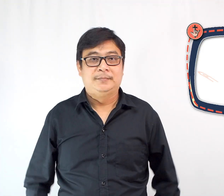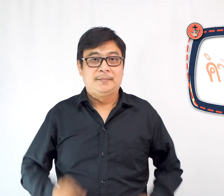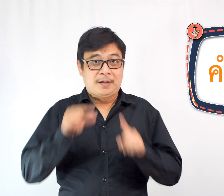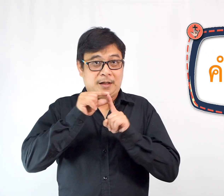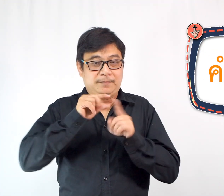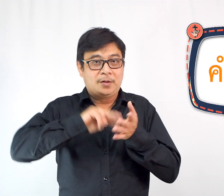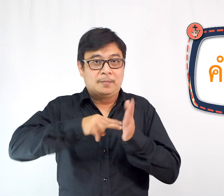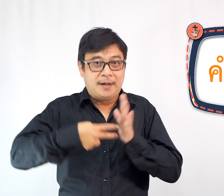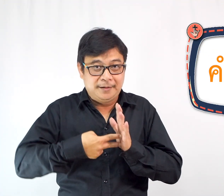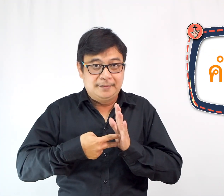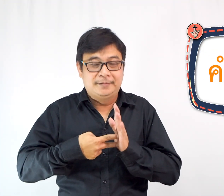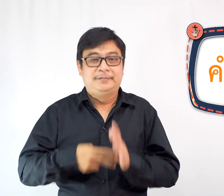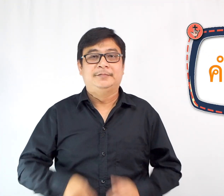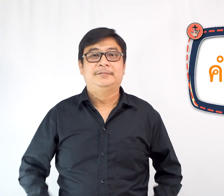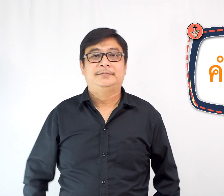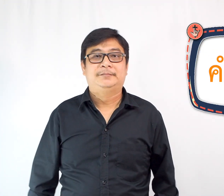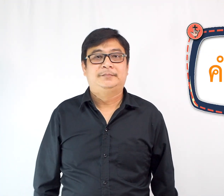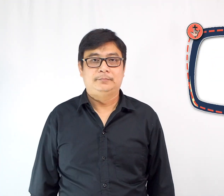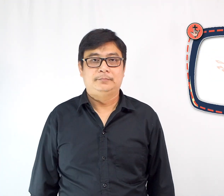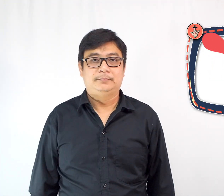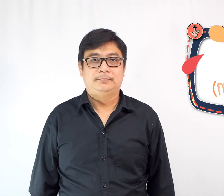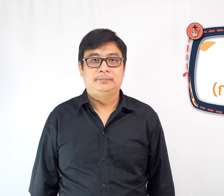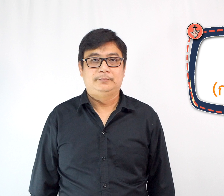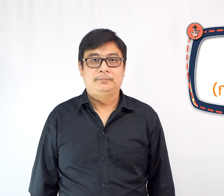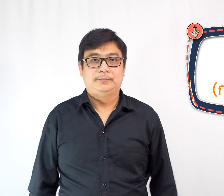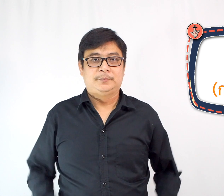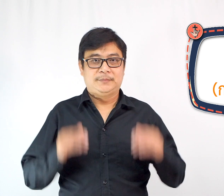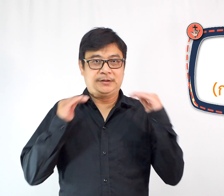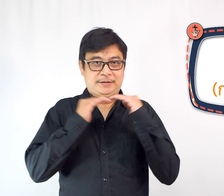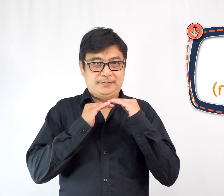คำศัพท์สิทธิ